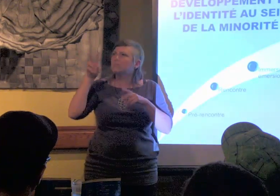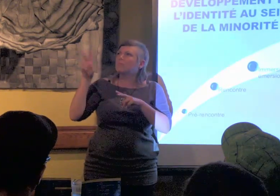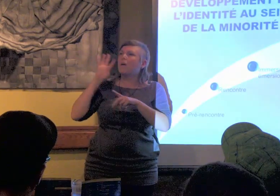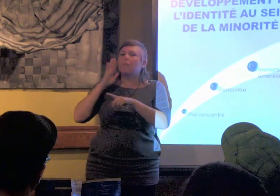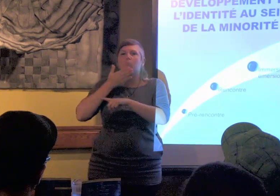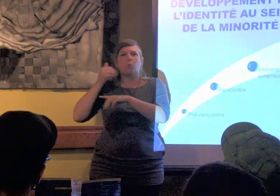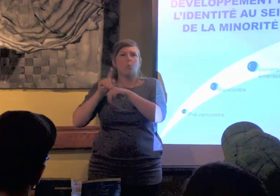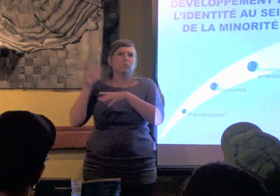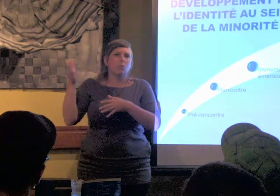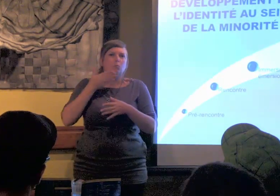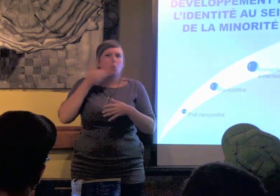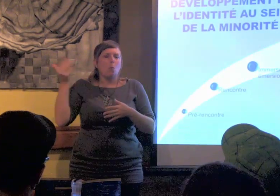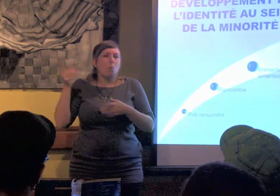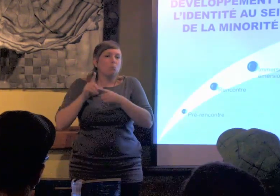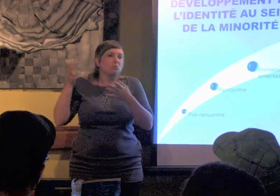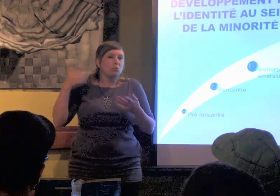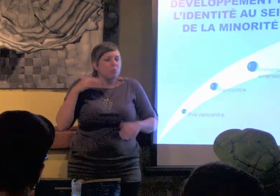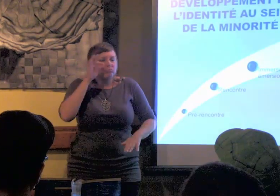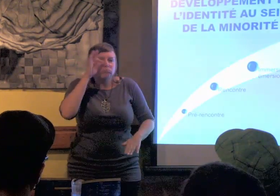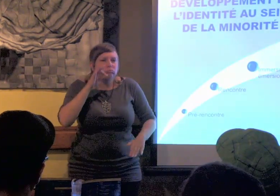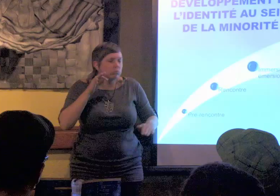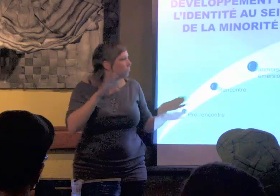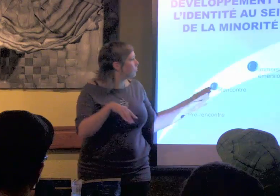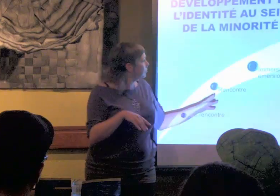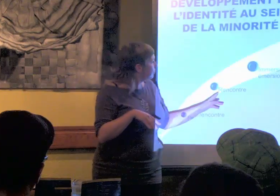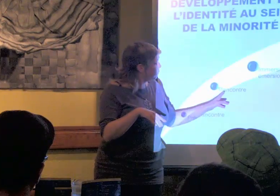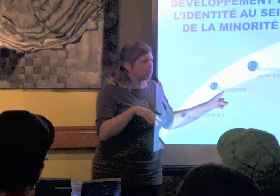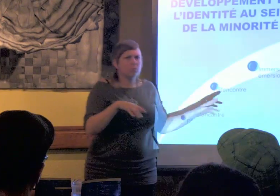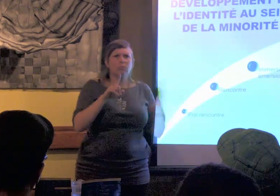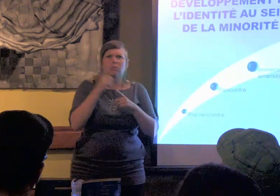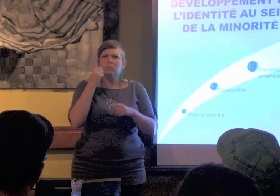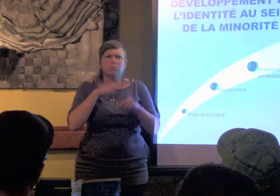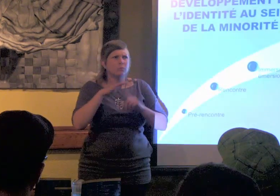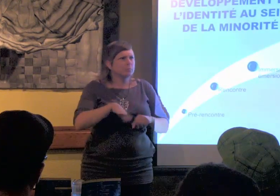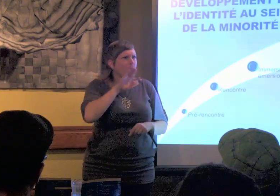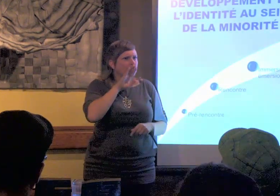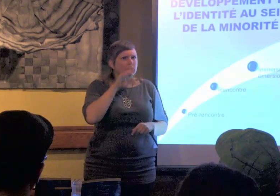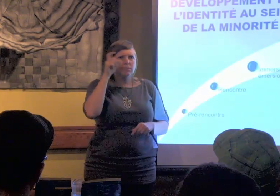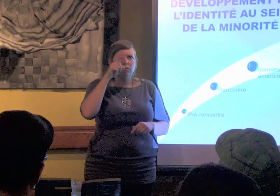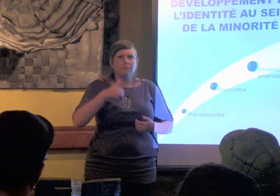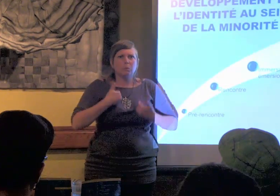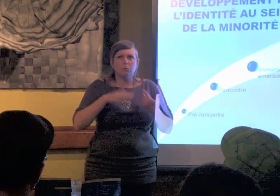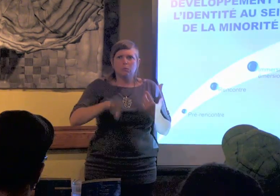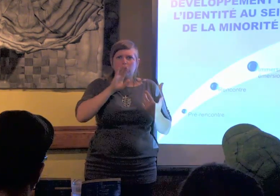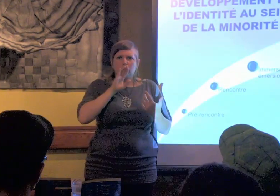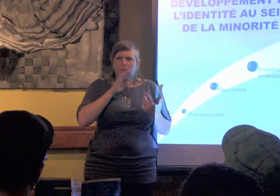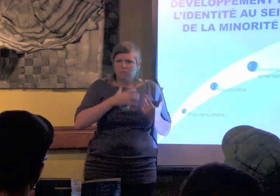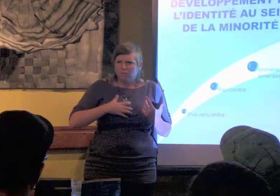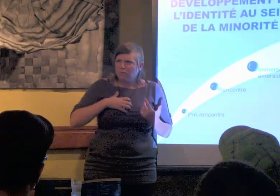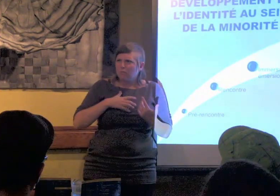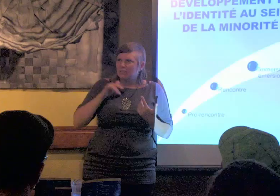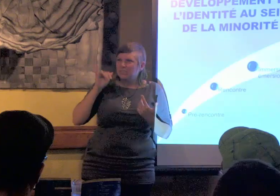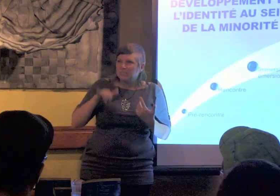Donc, lorsqu'on est enfant, donc, c'est mieux comme ça, c'est comme ça. Je regarde ça, je vois les entendants, comme ça. Oups, je vais une expérience,